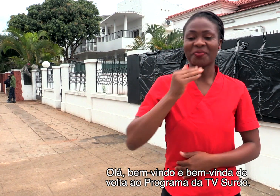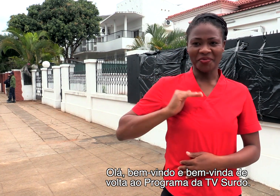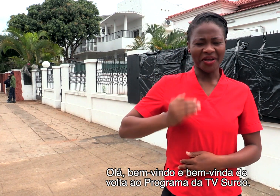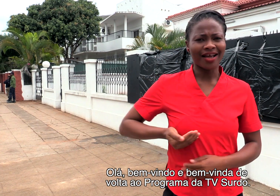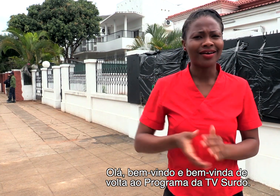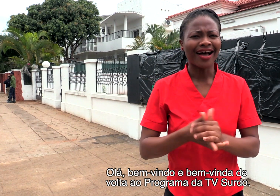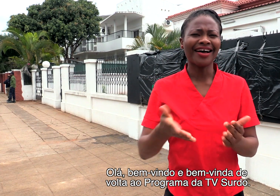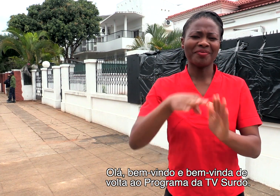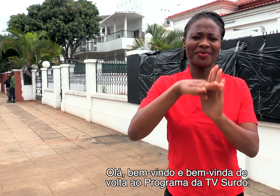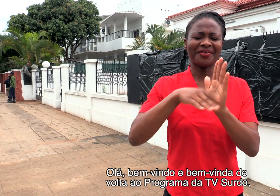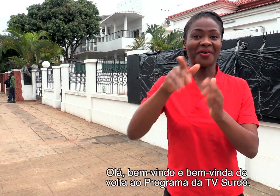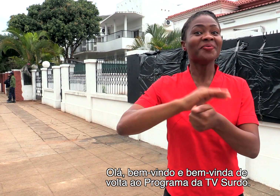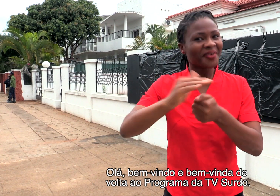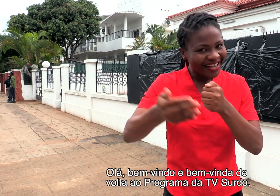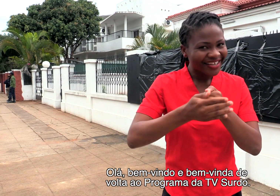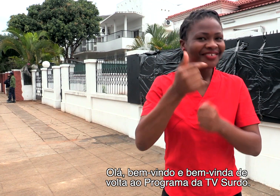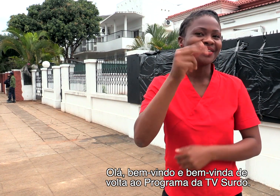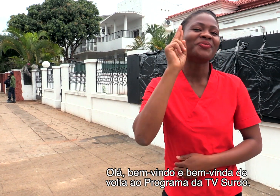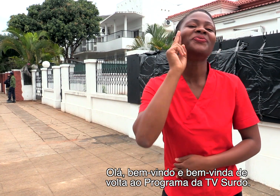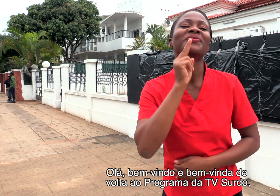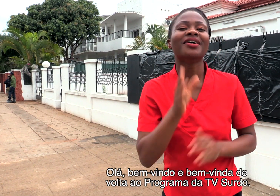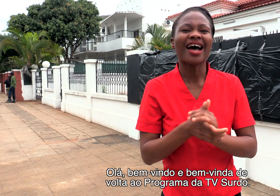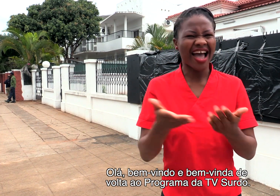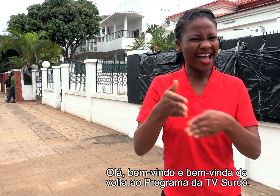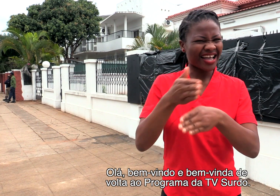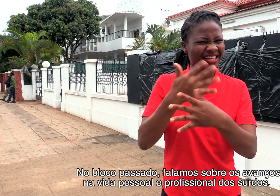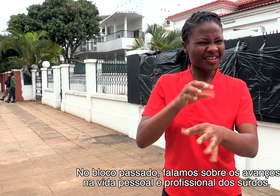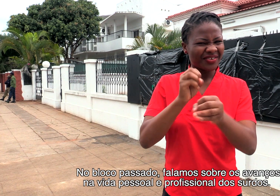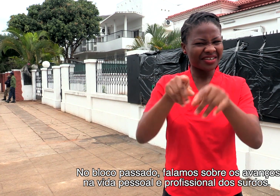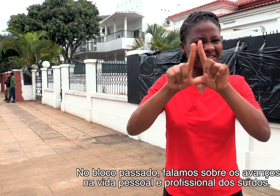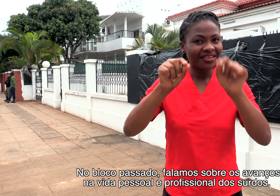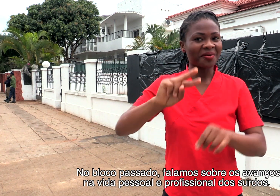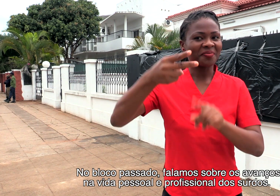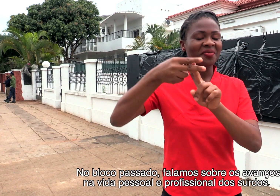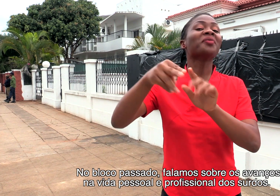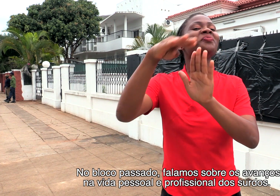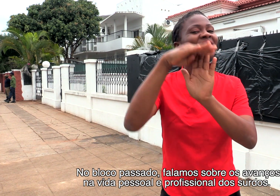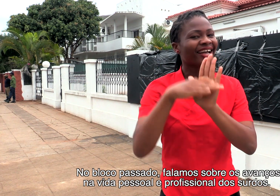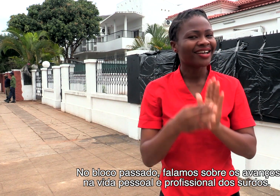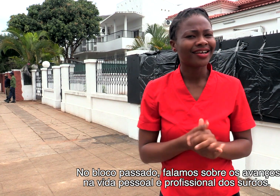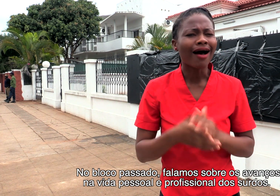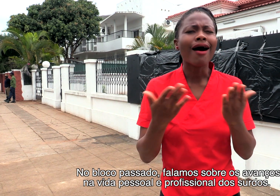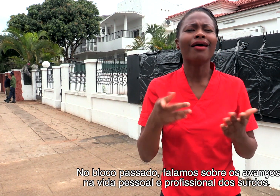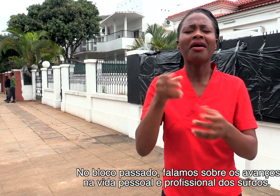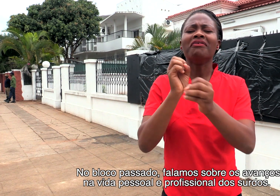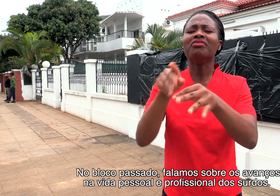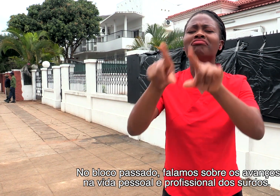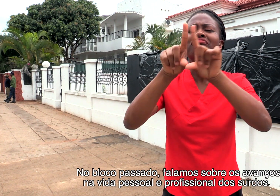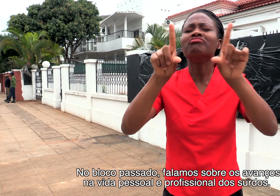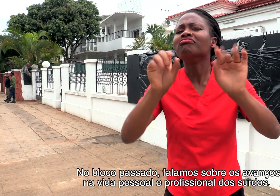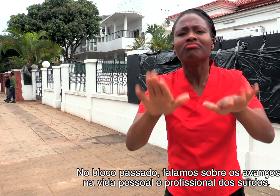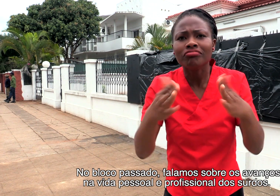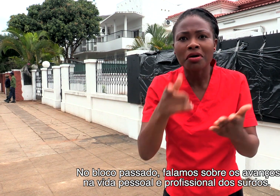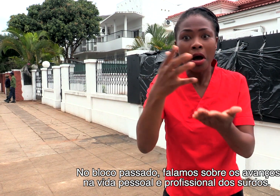Olá, bem-vinda e bem-vindo de volta ao programa da TV Surdo. No bloco passado, falamos sobre os avanços na